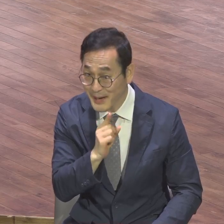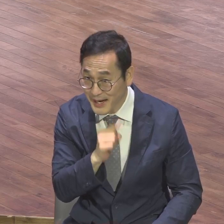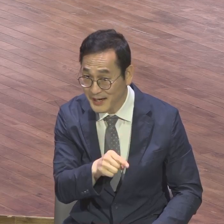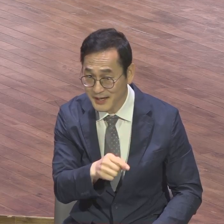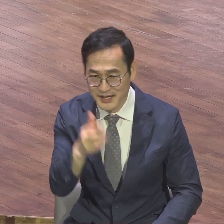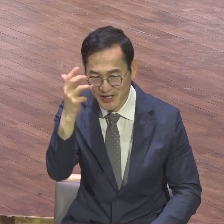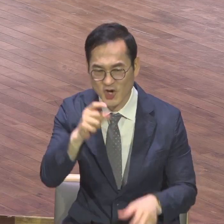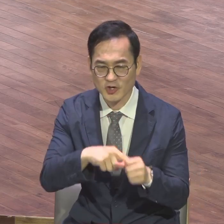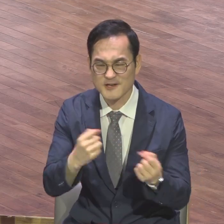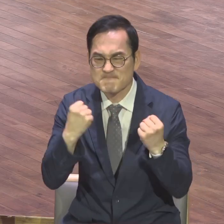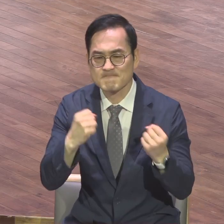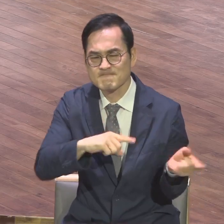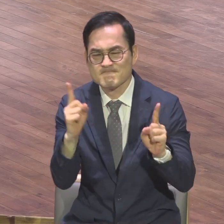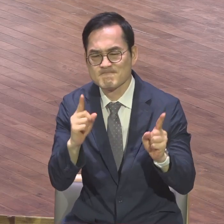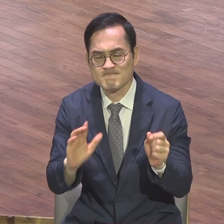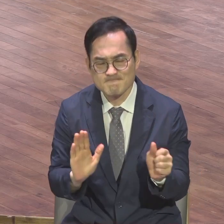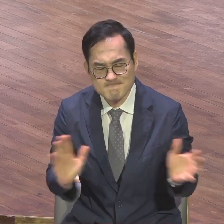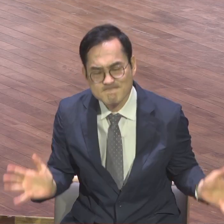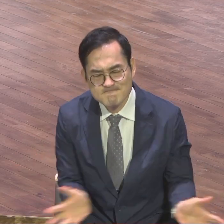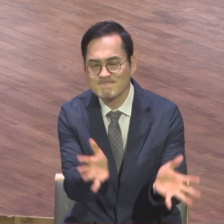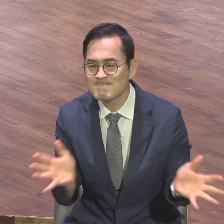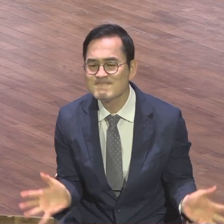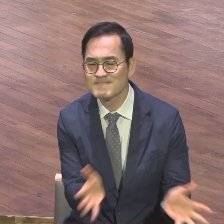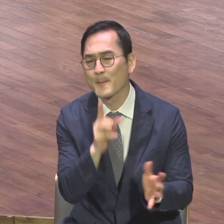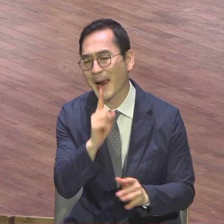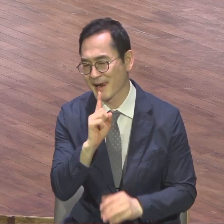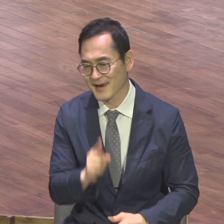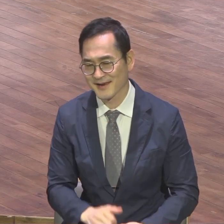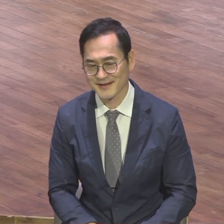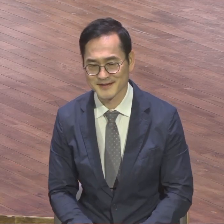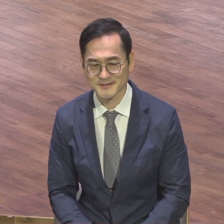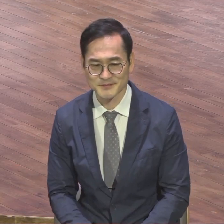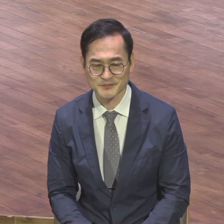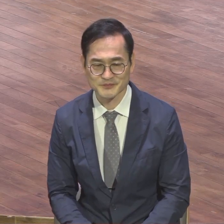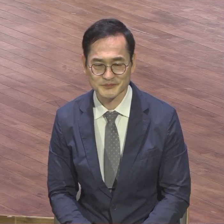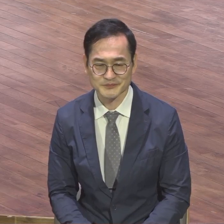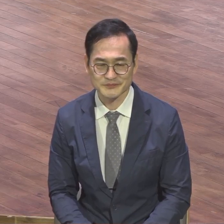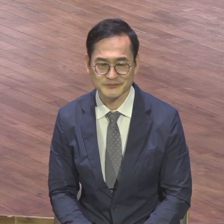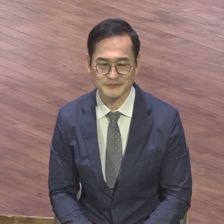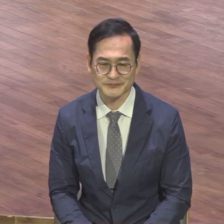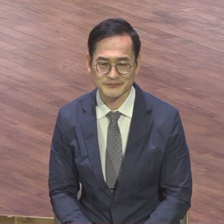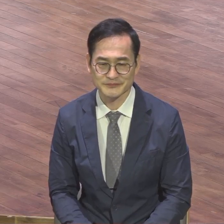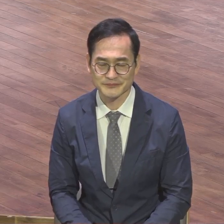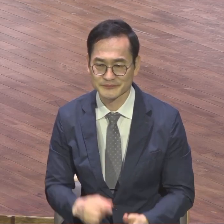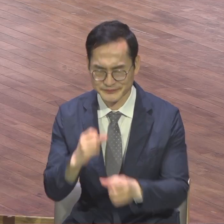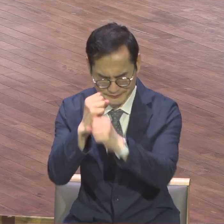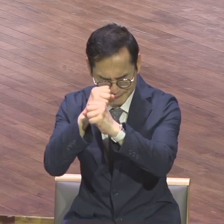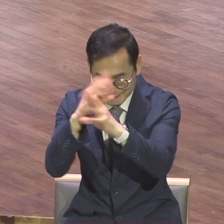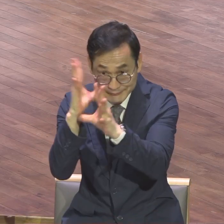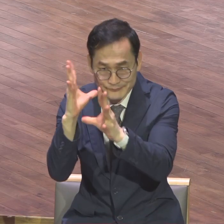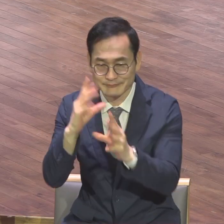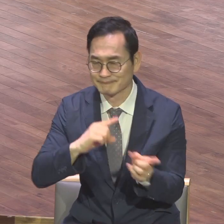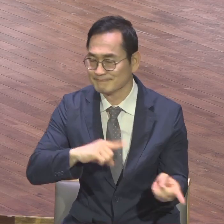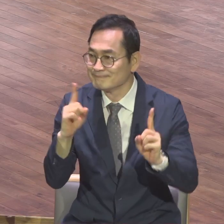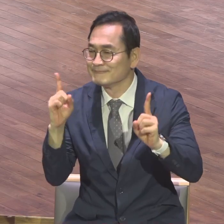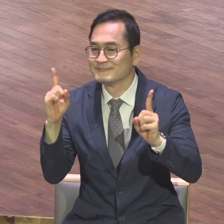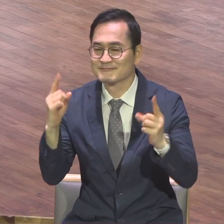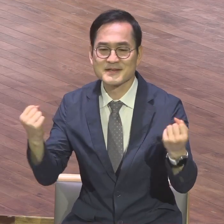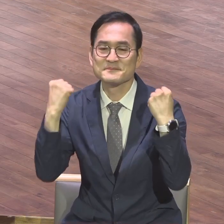영적 굉장히 활성화를 시켜주는 그런, 말이죠. 생동감이 흘러 넘치는